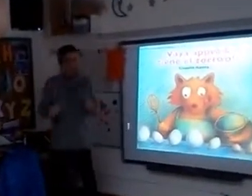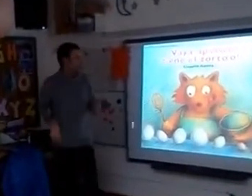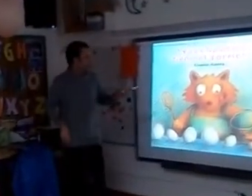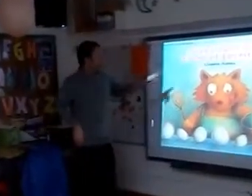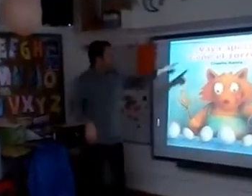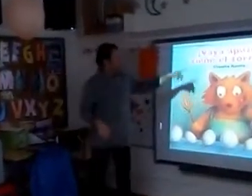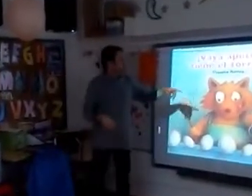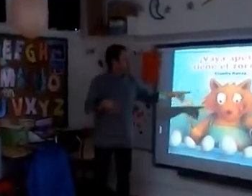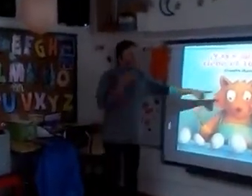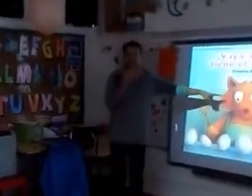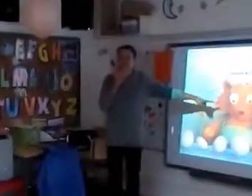algo, venga, vamos a empezar.